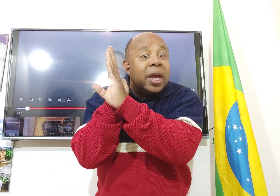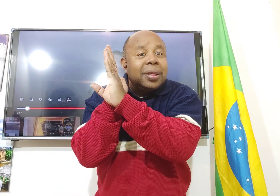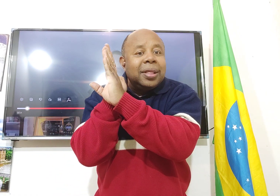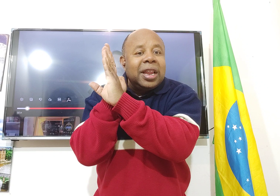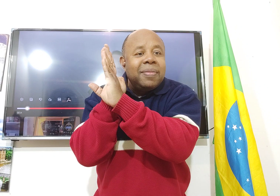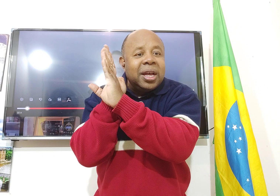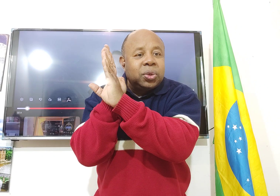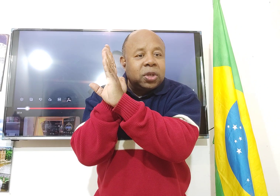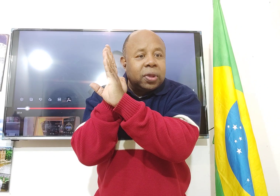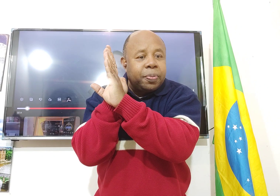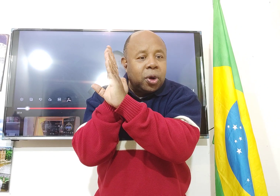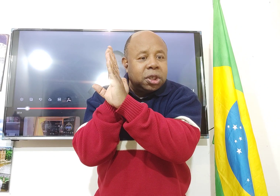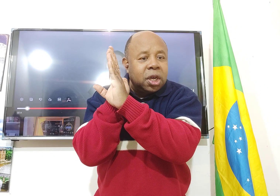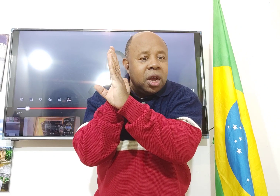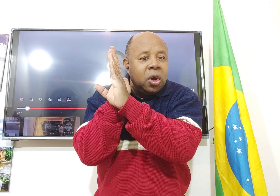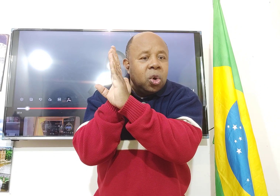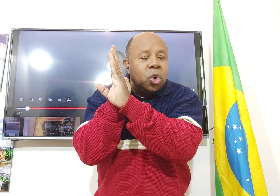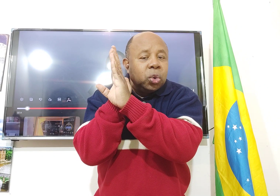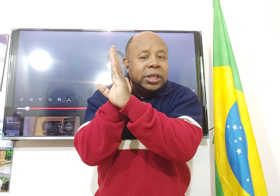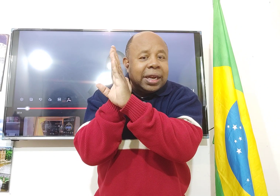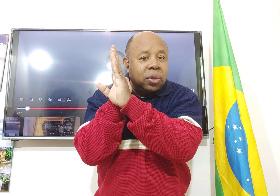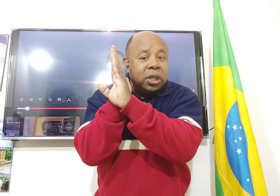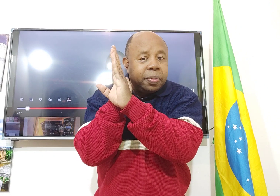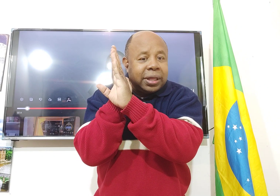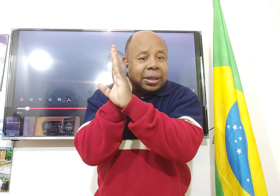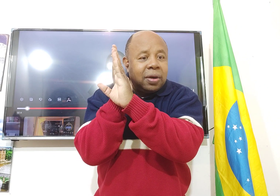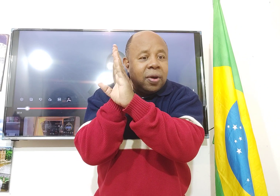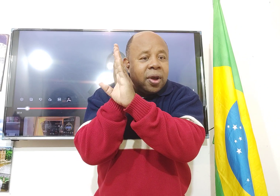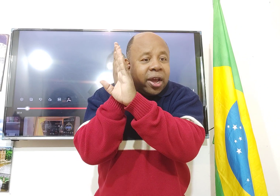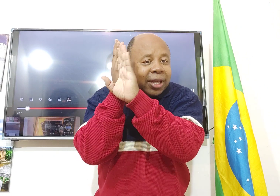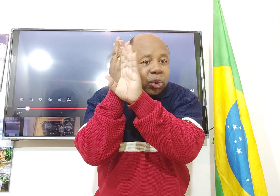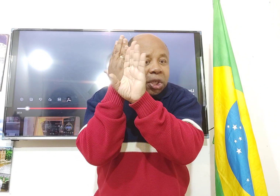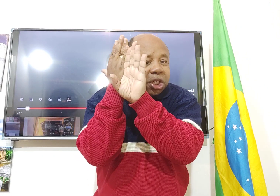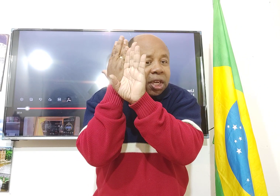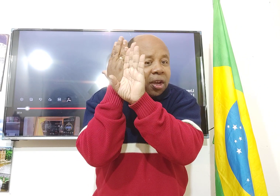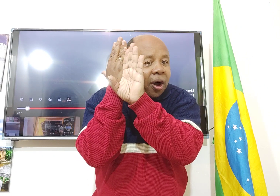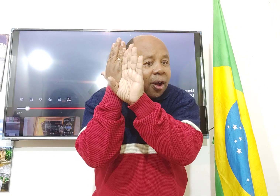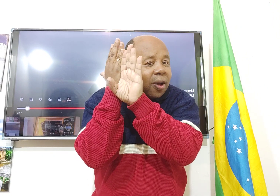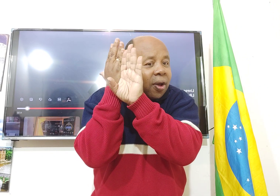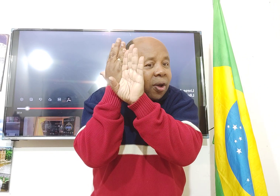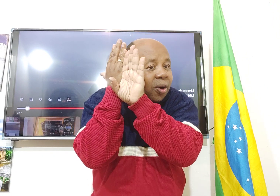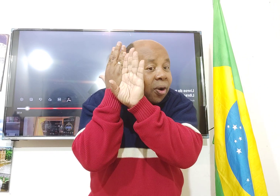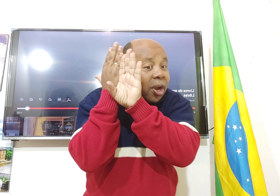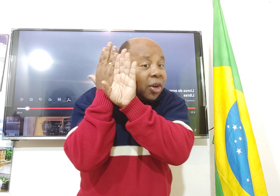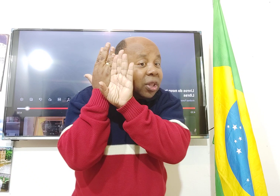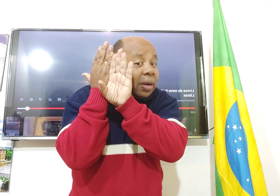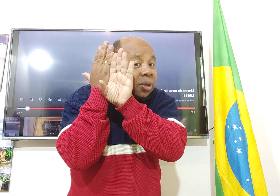Esses elementos que você pode usar na sua interpretação, ele está escondidinho aqui, Olha Nicodemos.